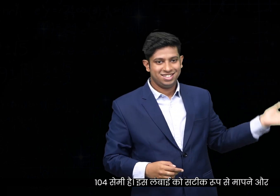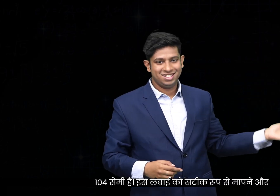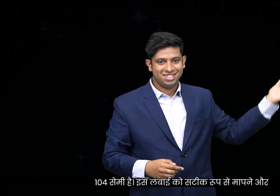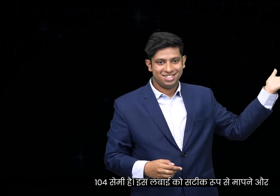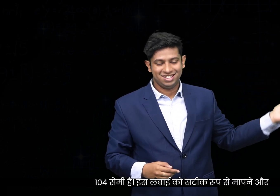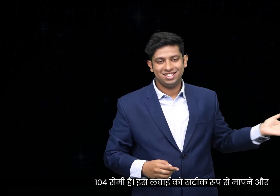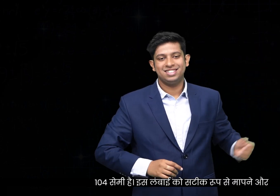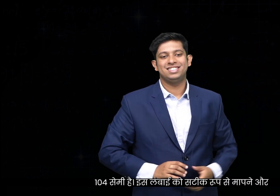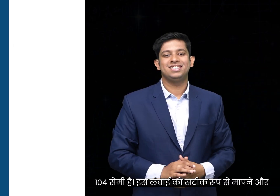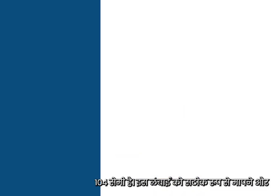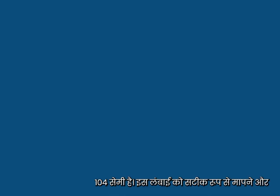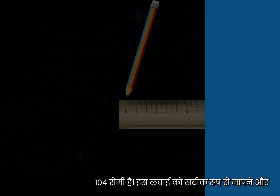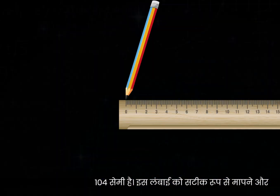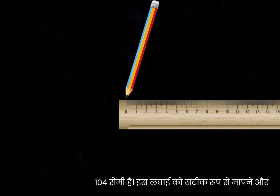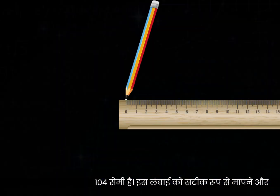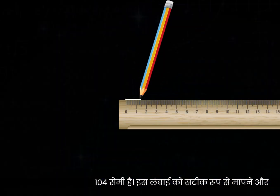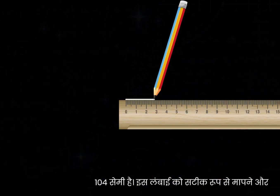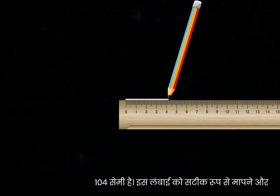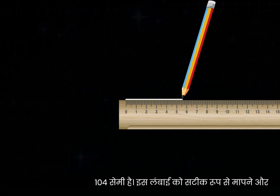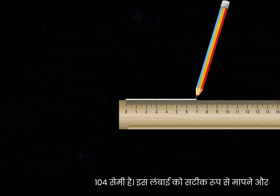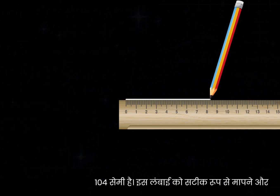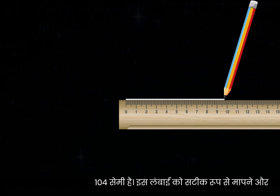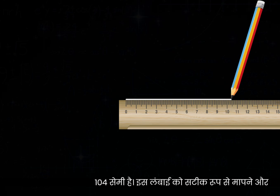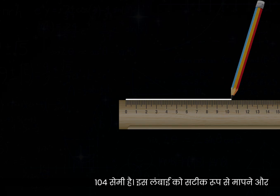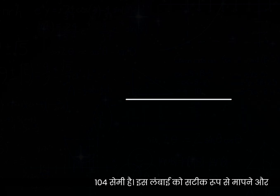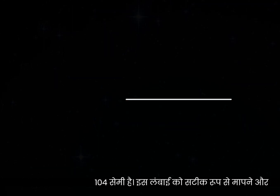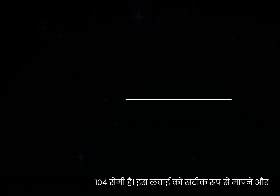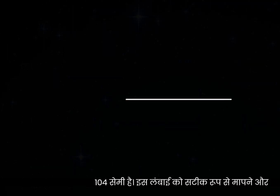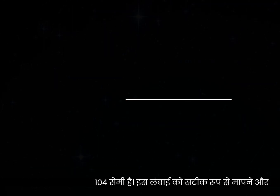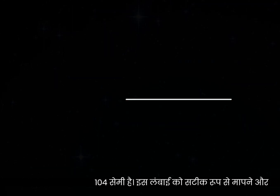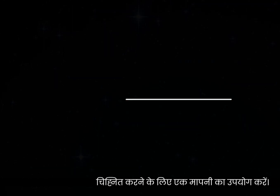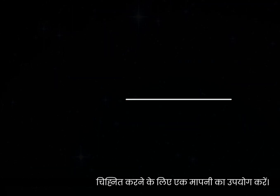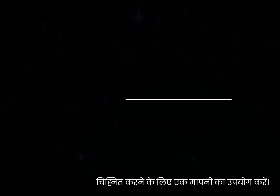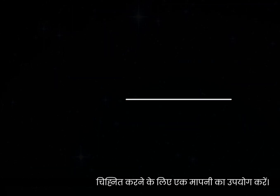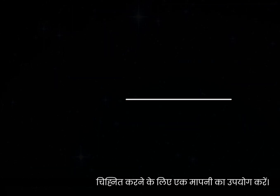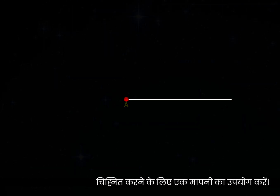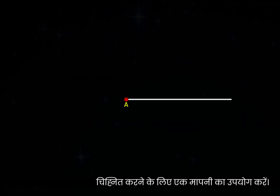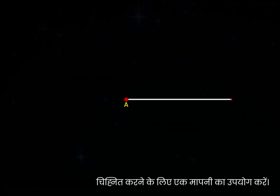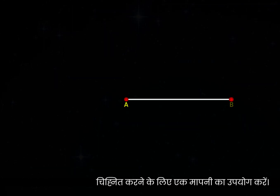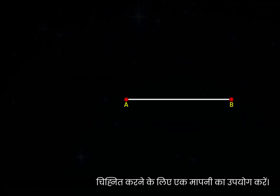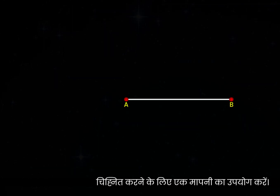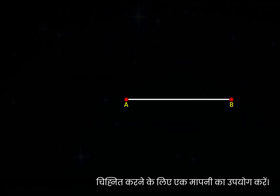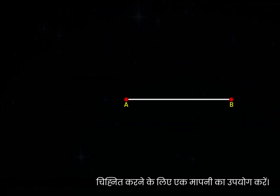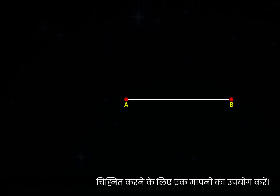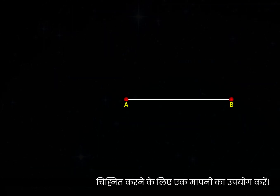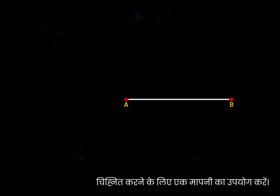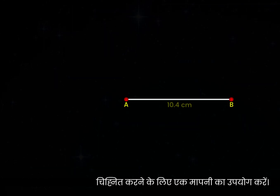सेमी है। इस लंबाई को सटीक रूप से मापने और चिह्नित करने के लिए एक मापनी